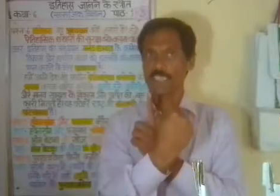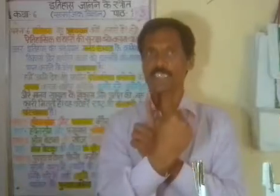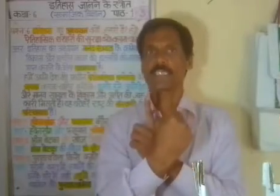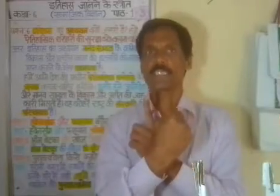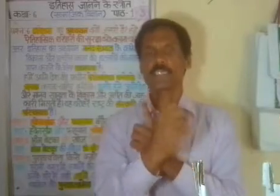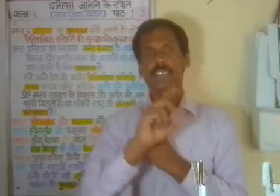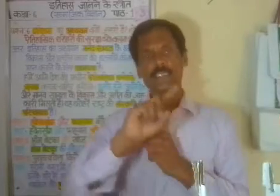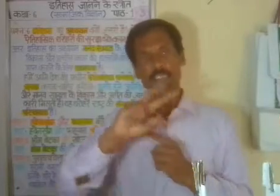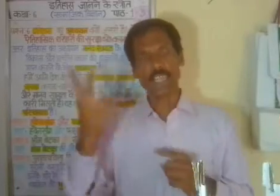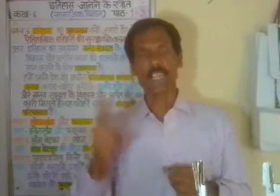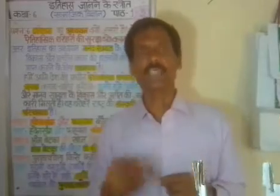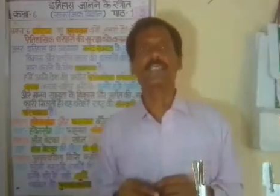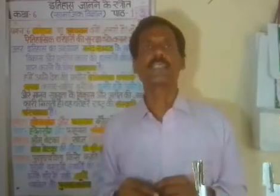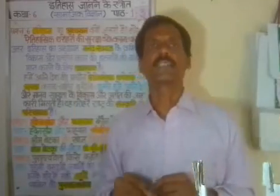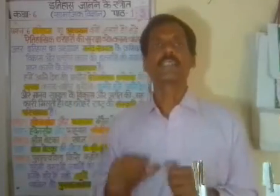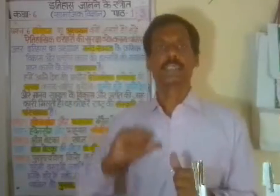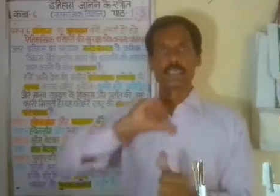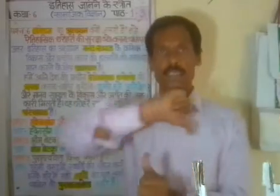संस्कृति या